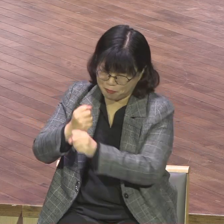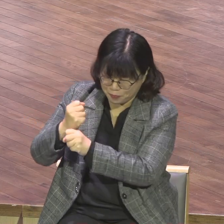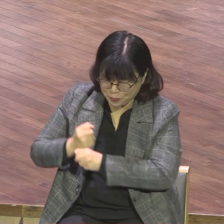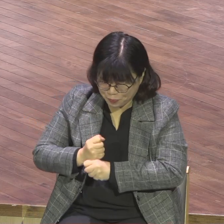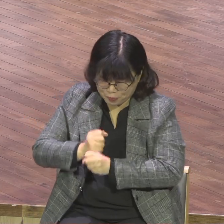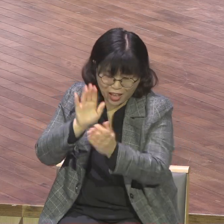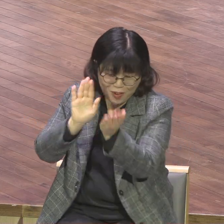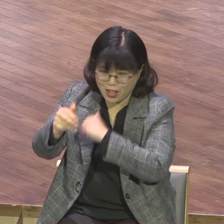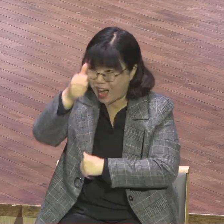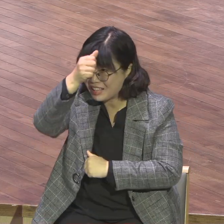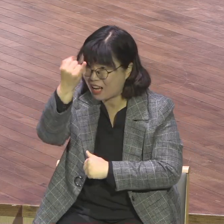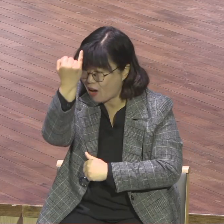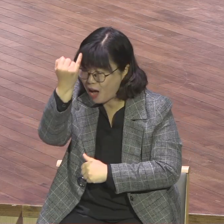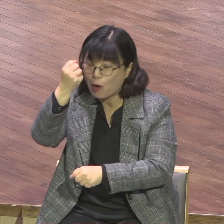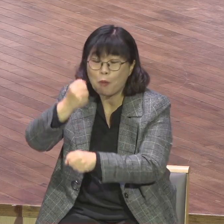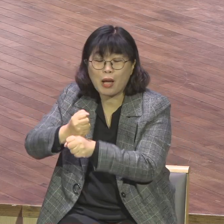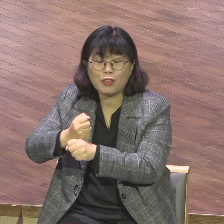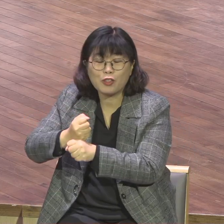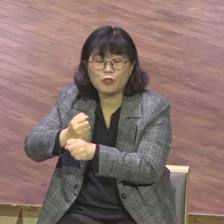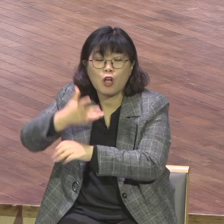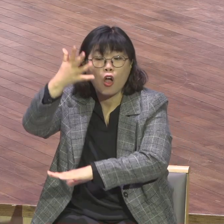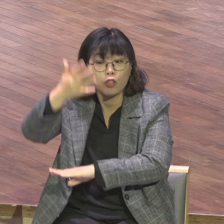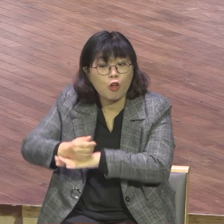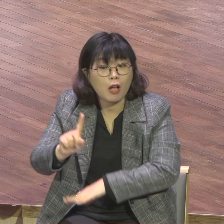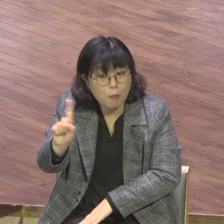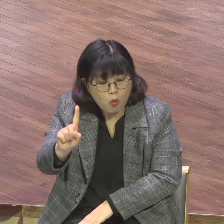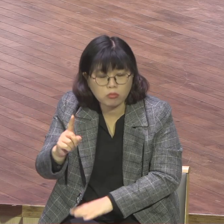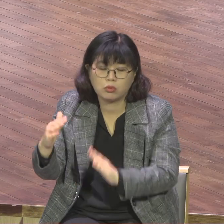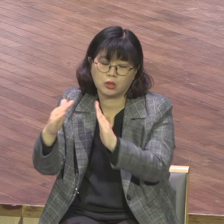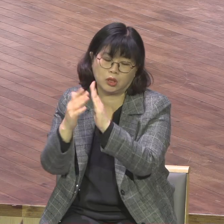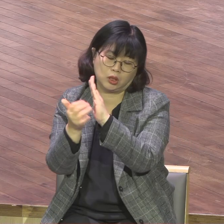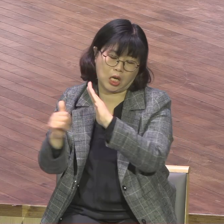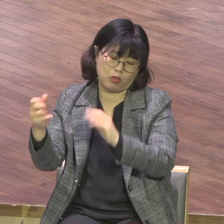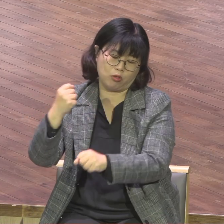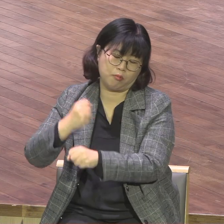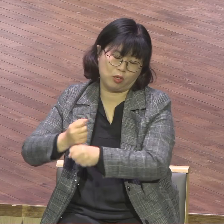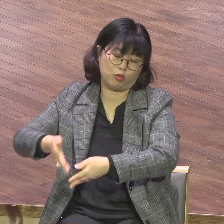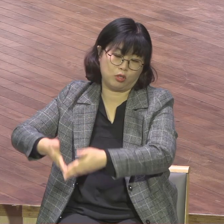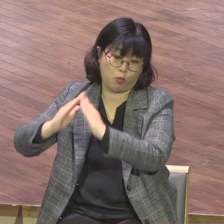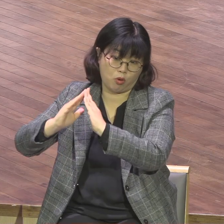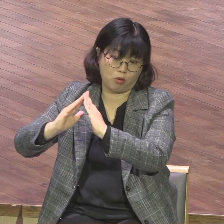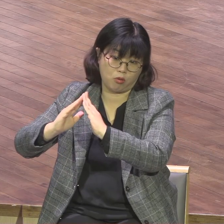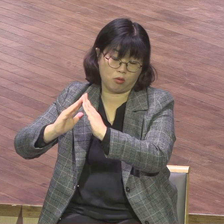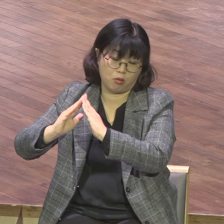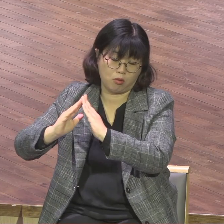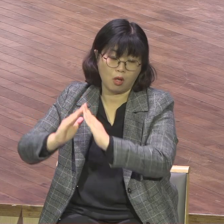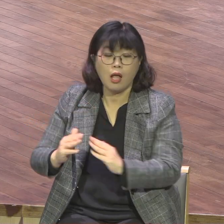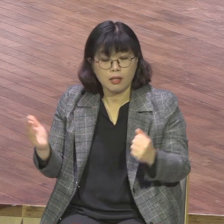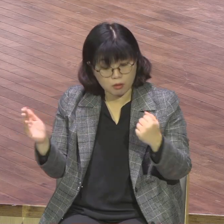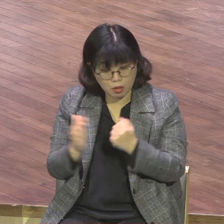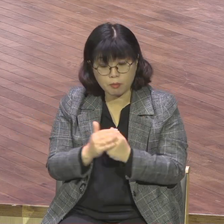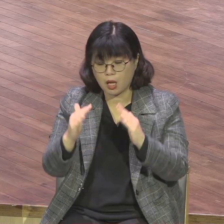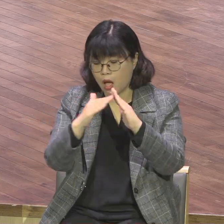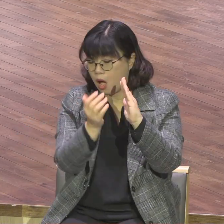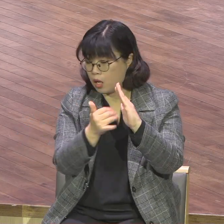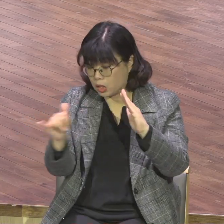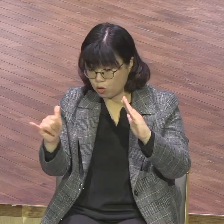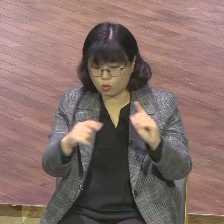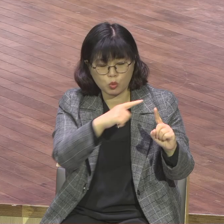바울은 교회뿐만 아니라 가정도 언약 공동체로 그렇게 세워져야